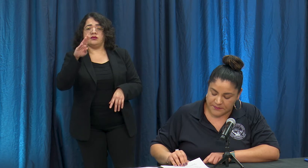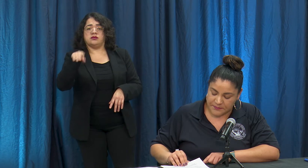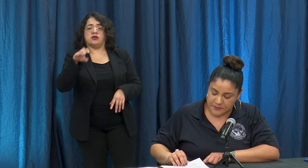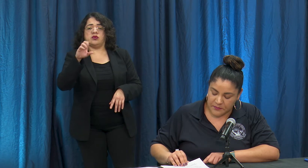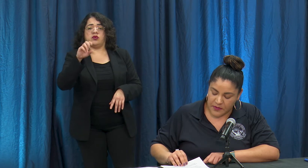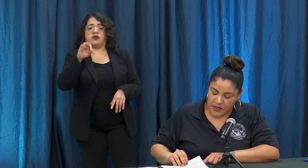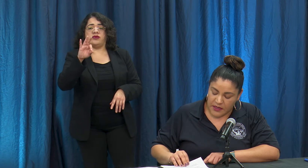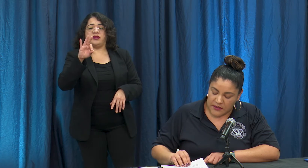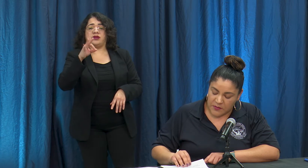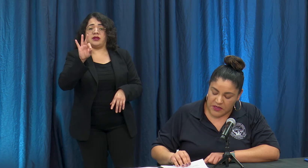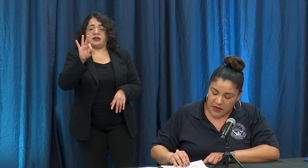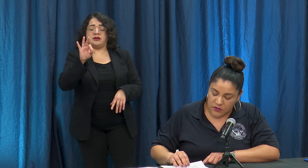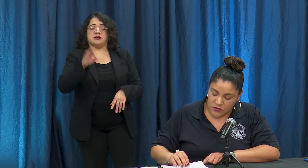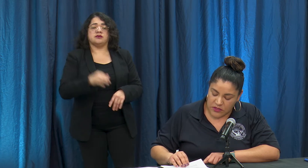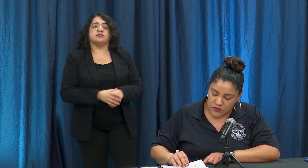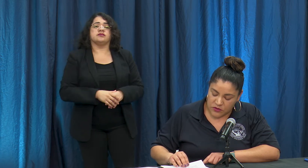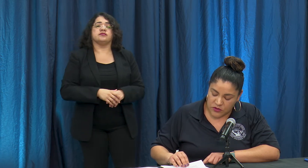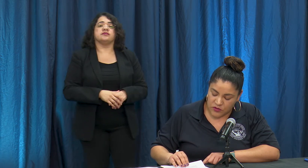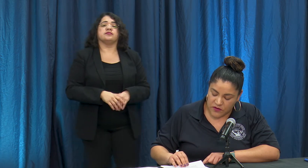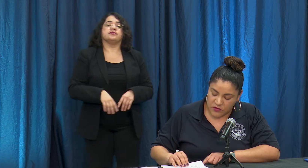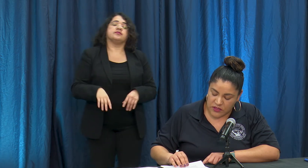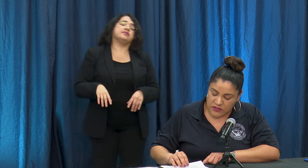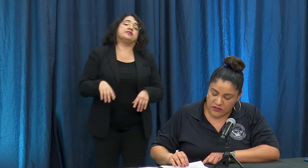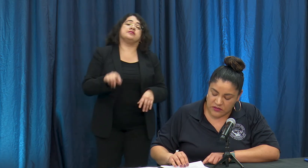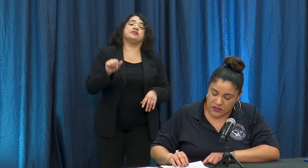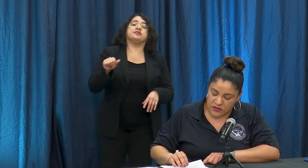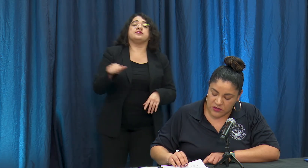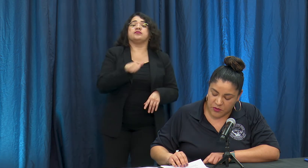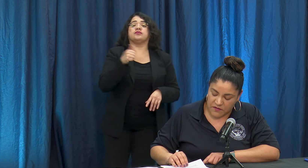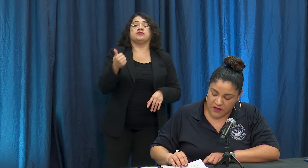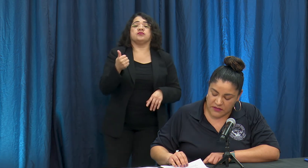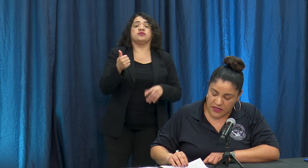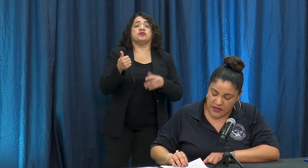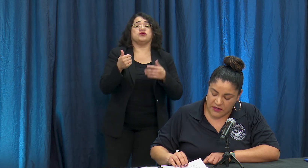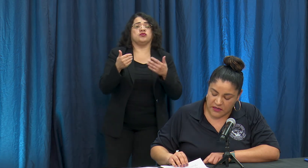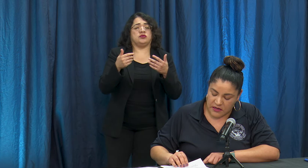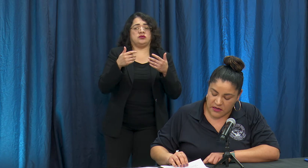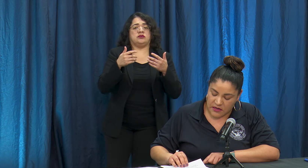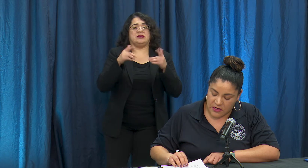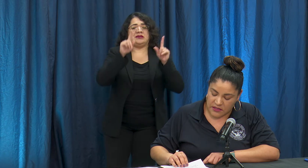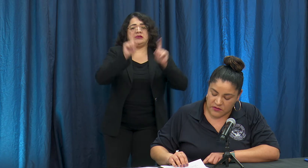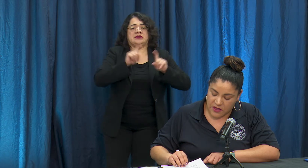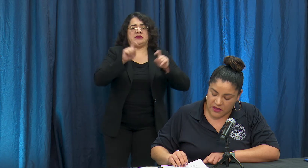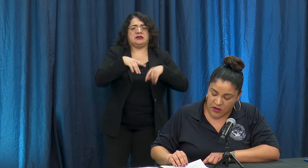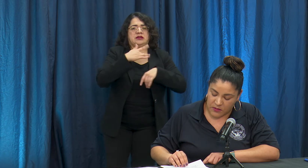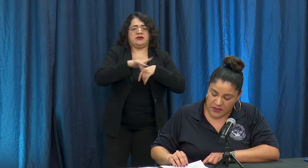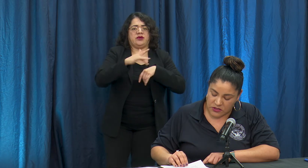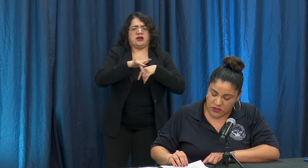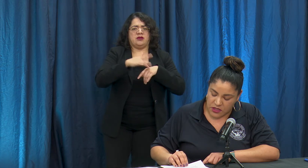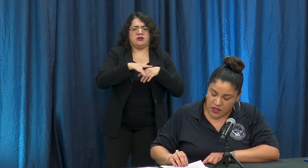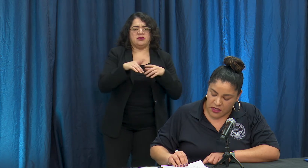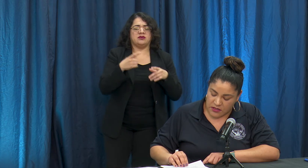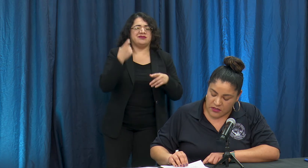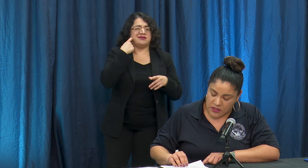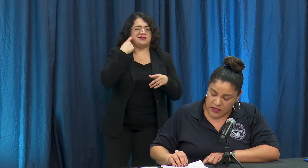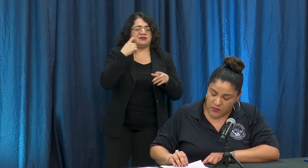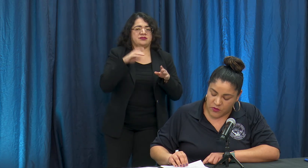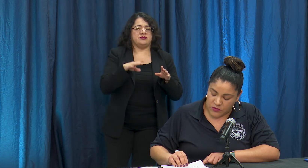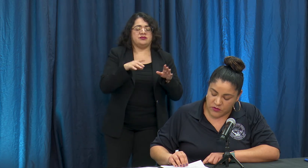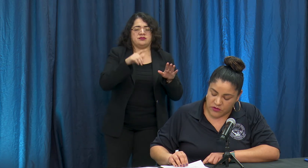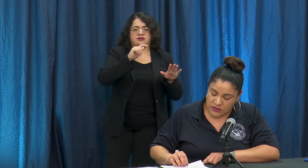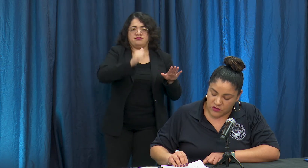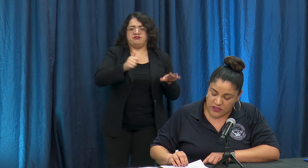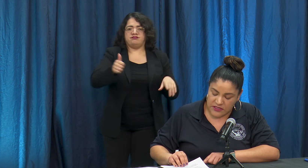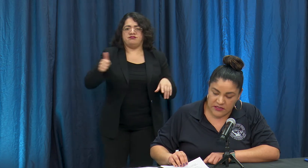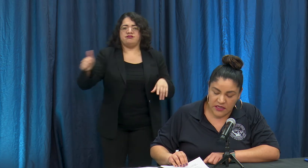www.longbeach.gov/COVID-19. También algunos anuncios sobre otros sitios de pruebas en la ciudad de Long Beach.